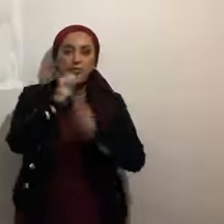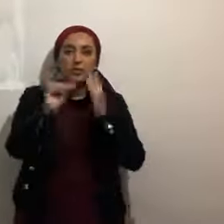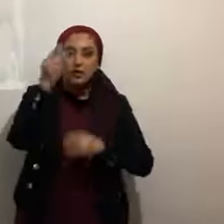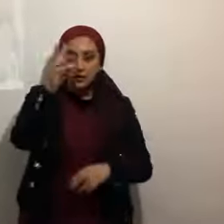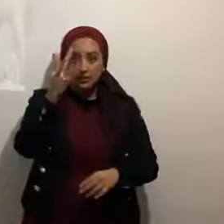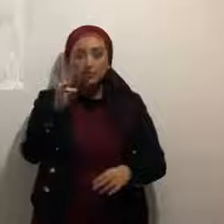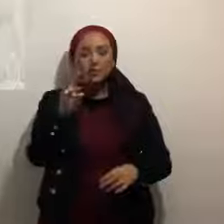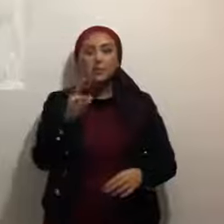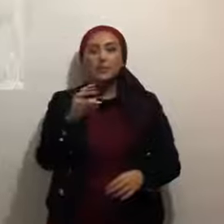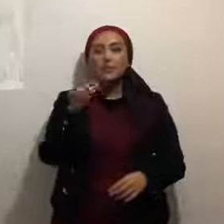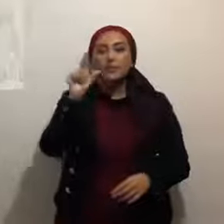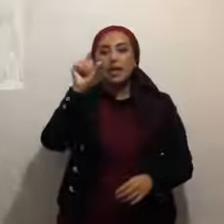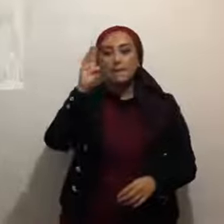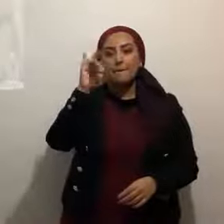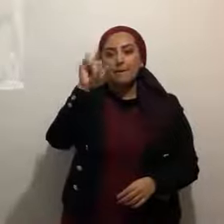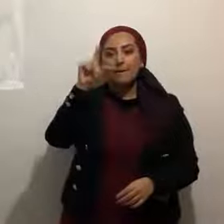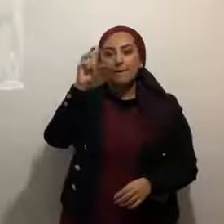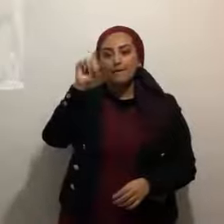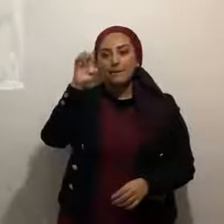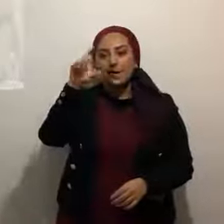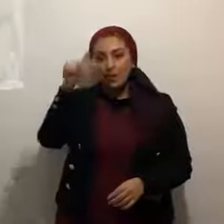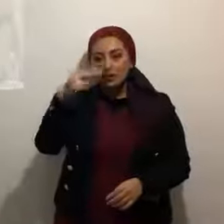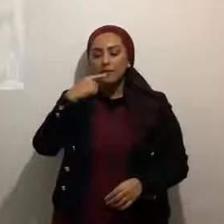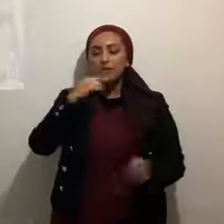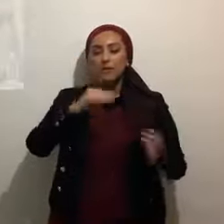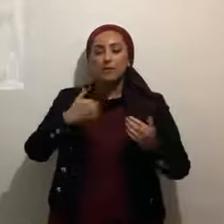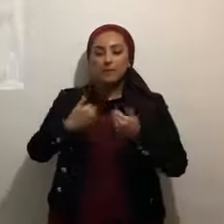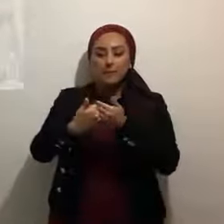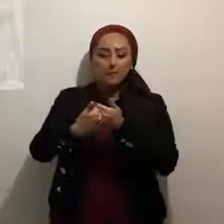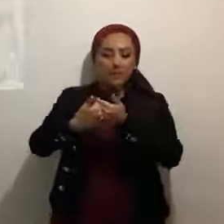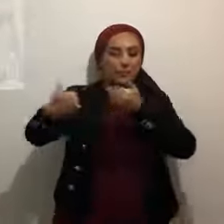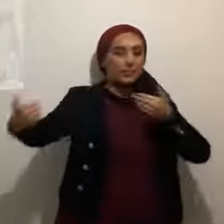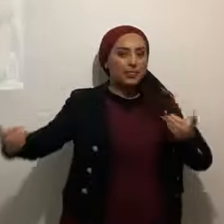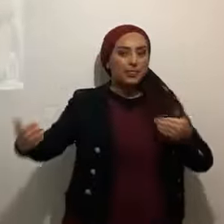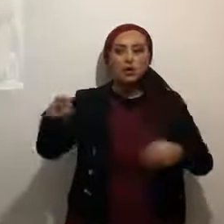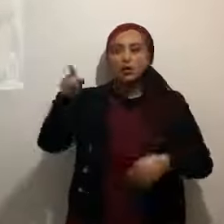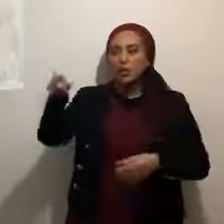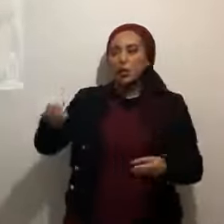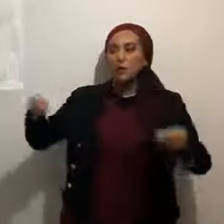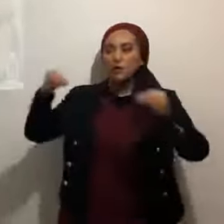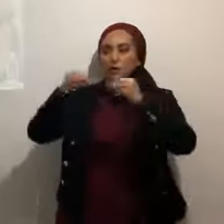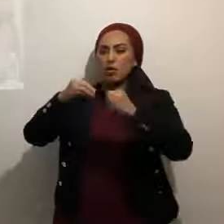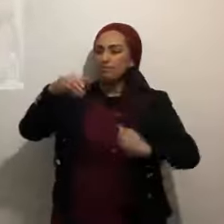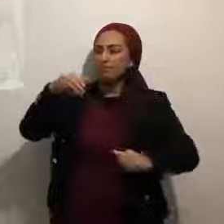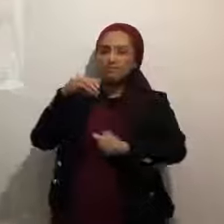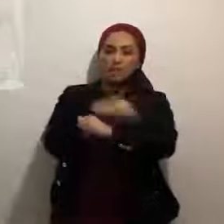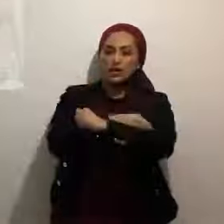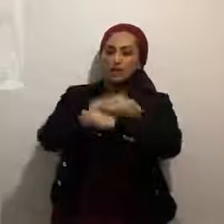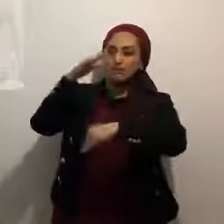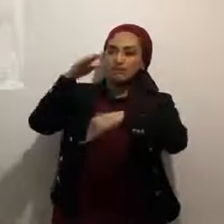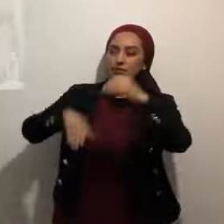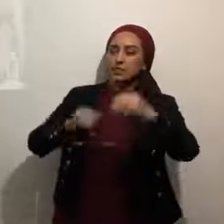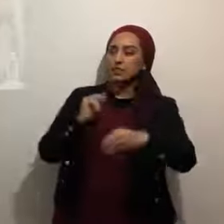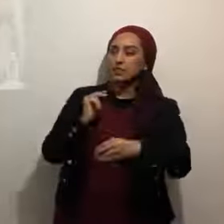dijo Abimelech a Isaac: apártate de nosotros, porque mucho más poderoso que nosotros te has hecho. Aleluya.